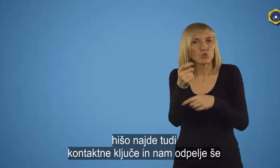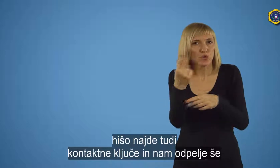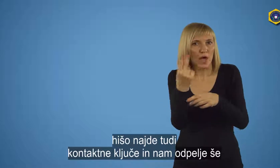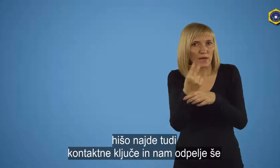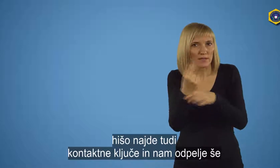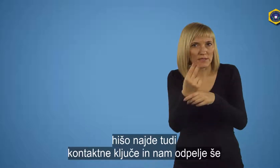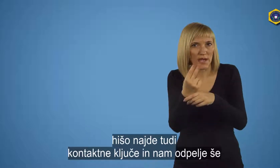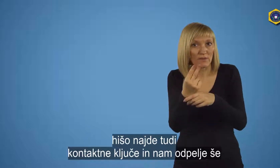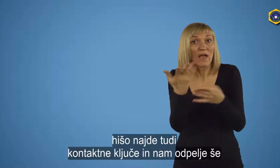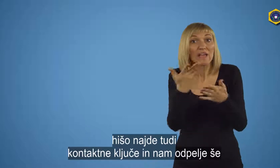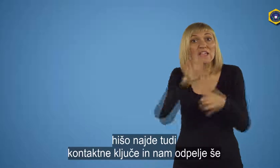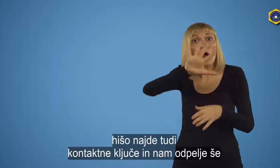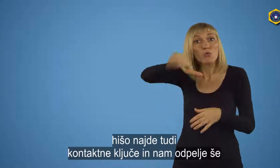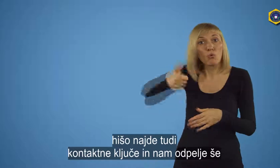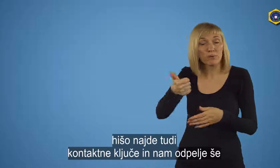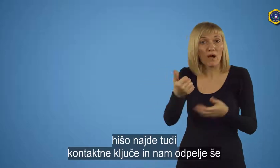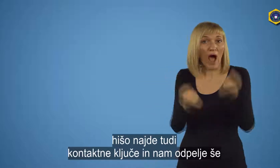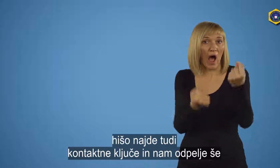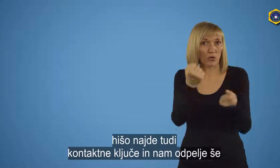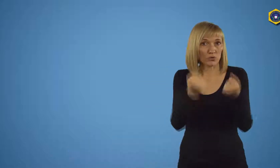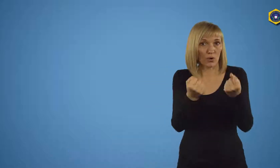vozilo.